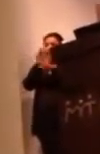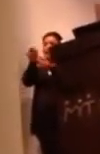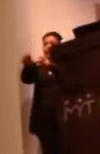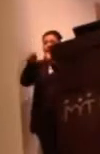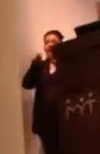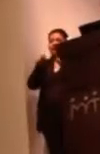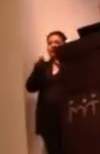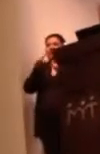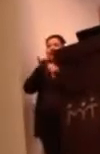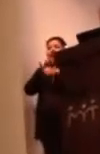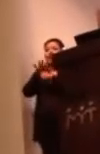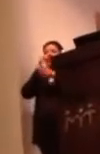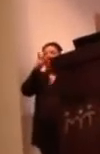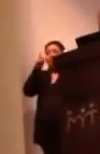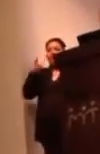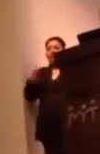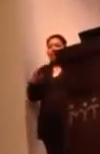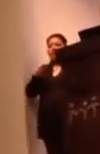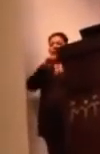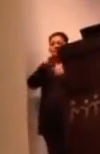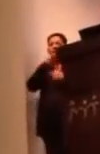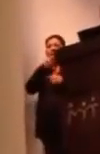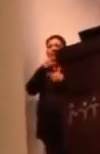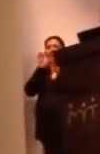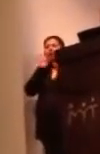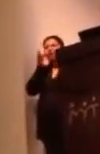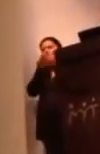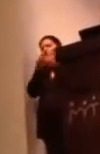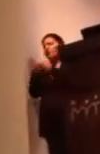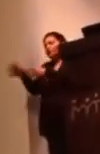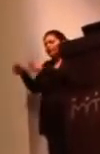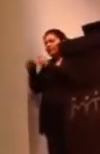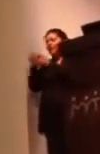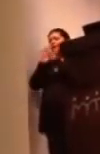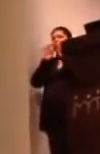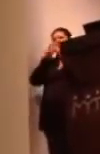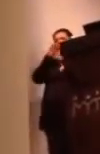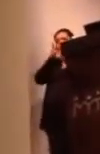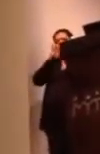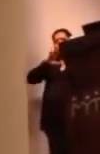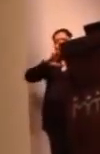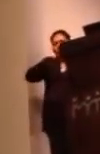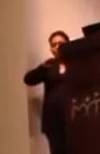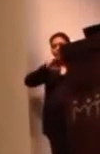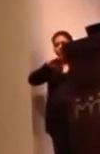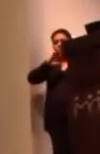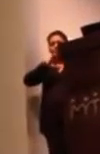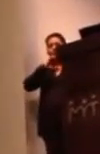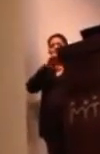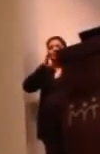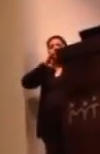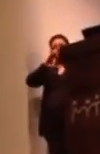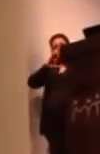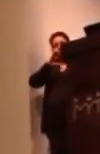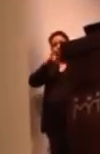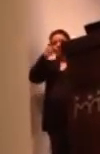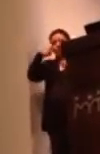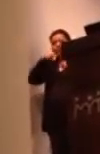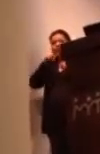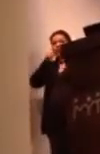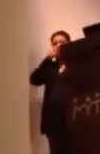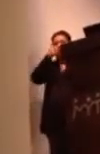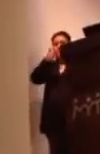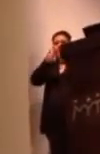tú tienes que desarrollar todas esas estrategias de empatía, de atención, de cuidado, etcétera, para poderlo